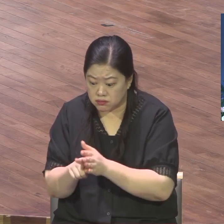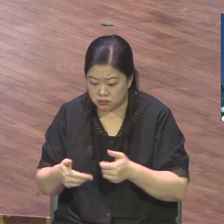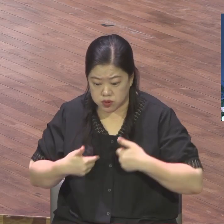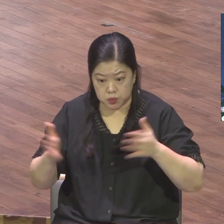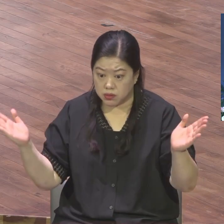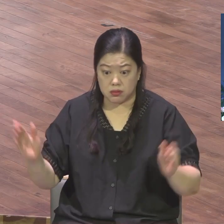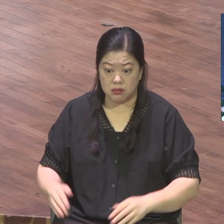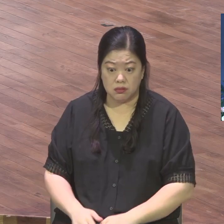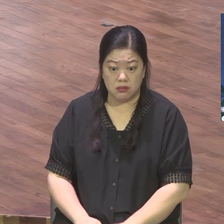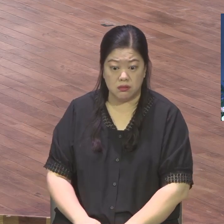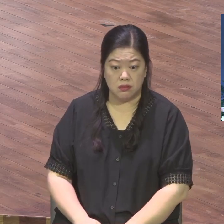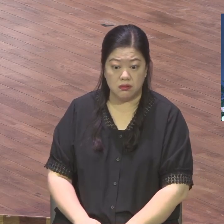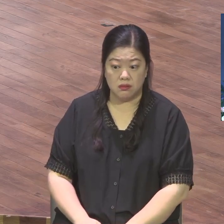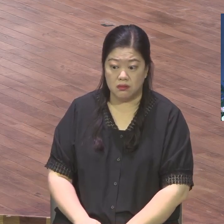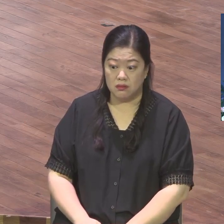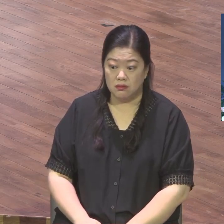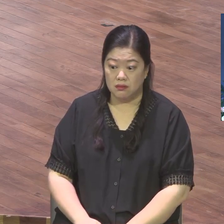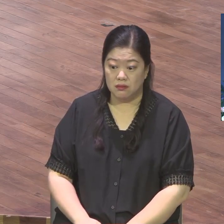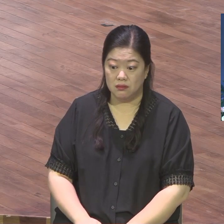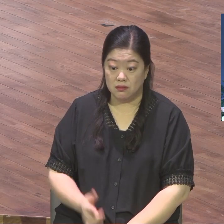자체예요.